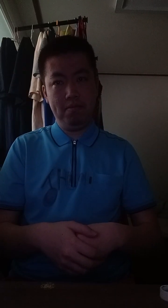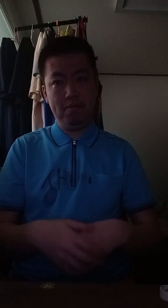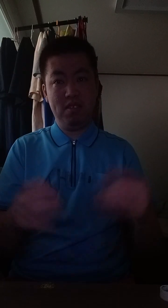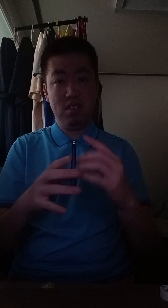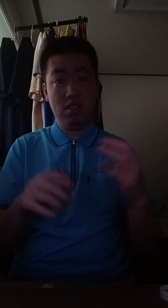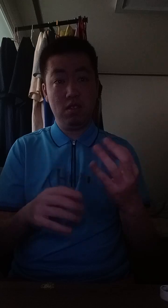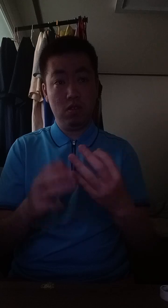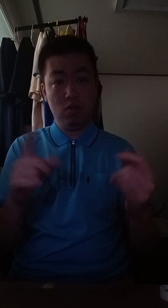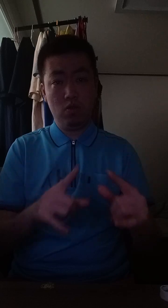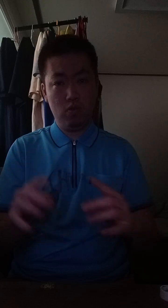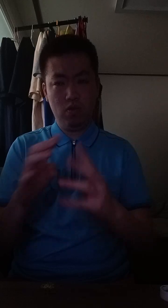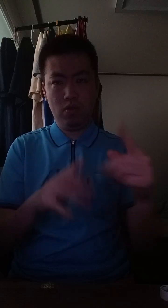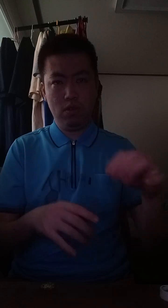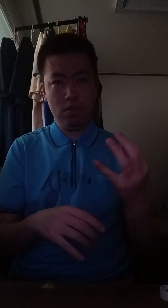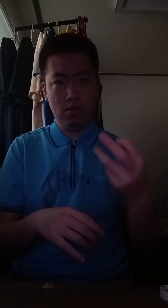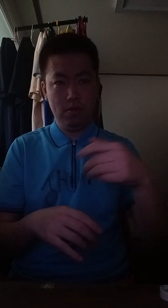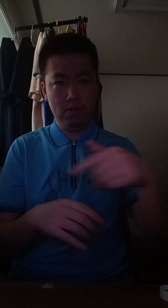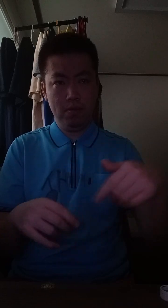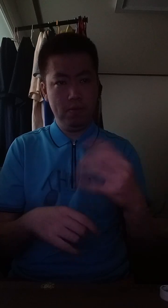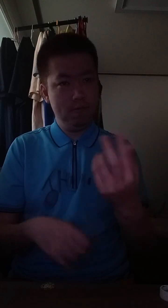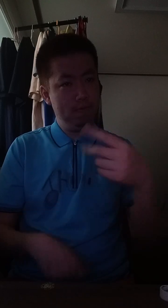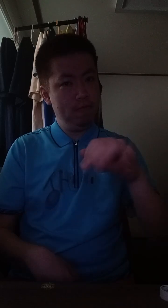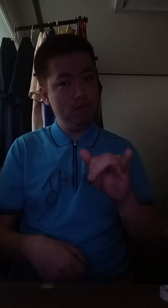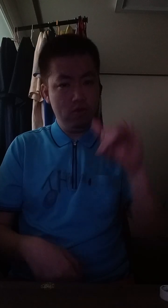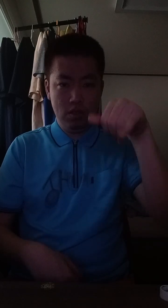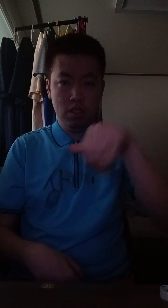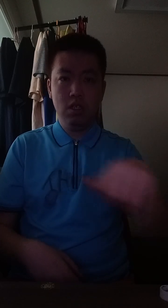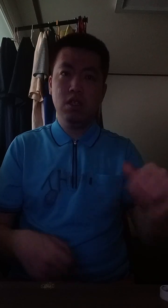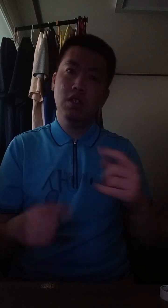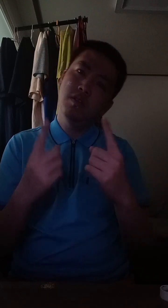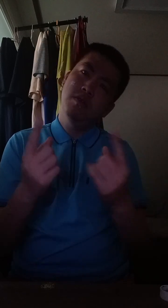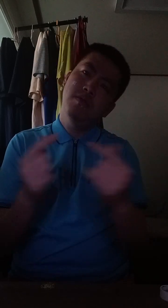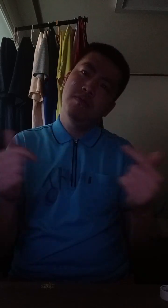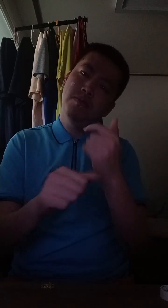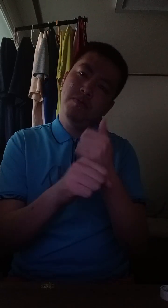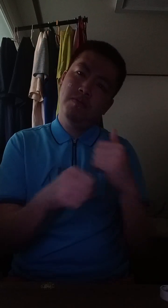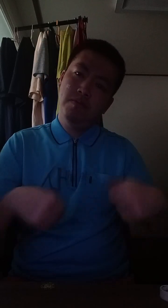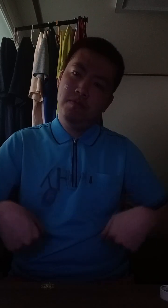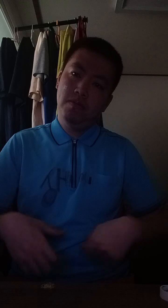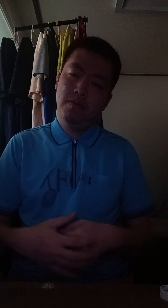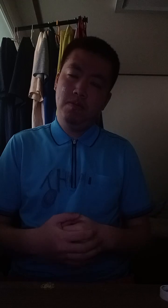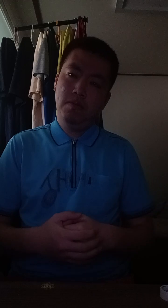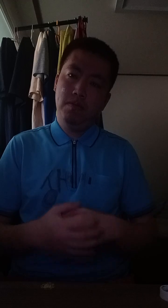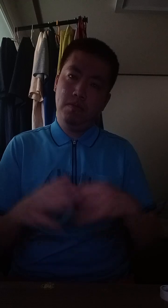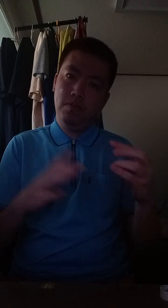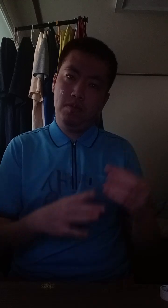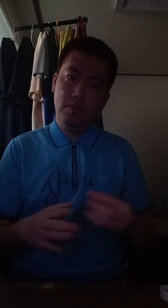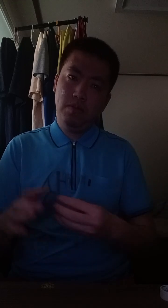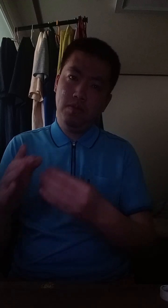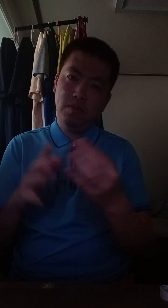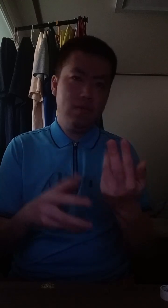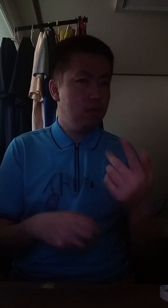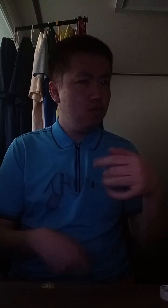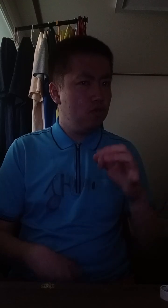그나마 전체 970가구 가운데 600여 가구는 1시간 만에 전기가 복구됐지만 나머지 300여 가구는